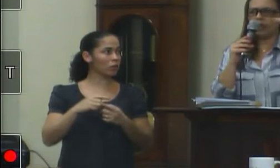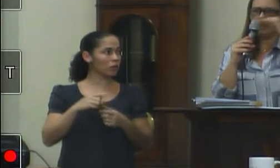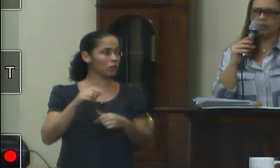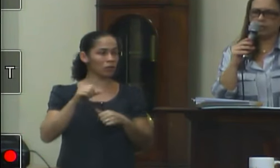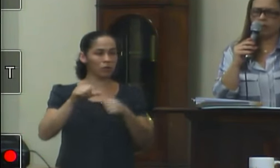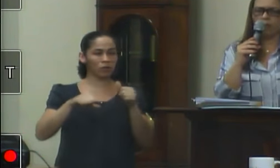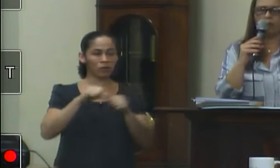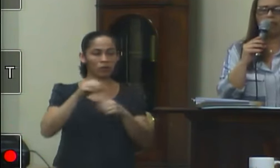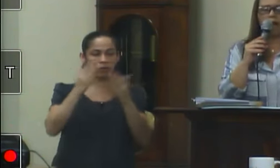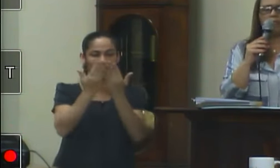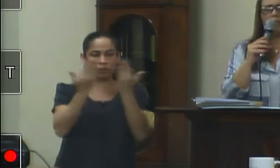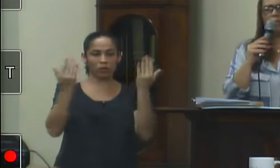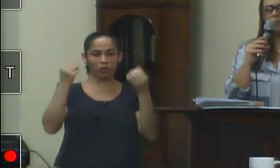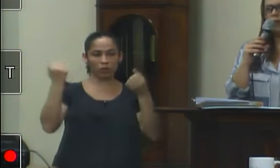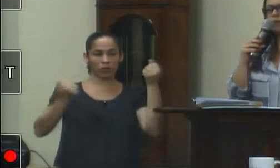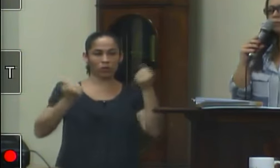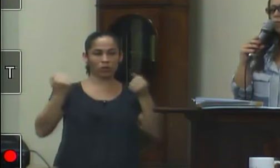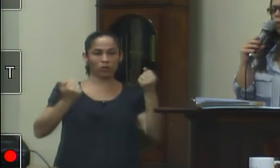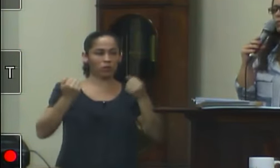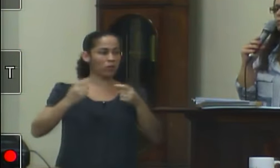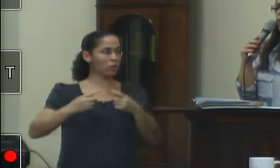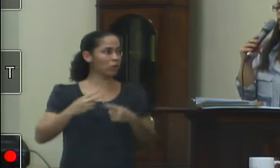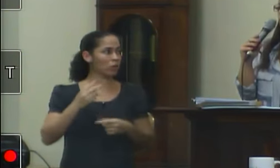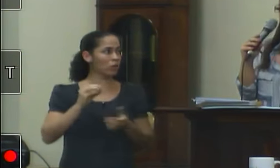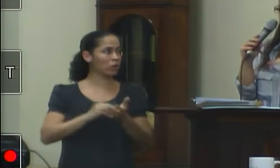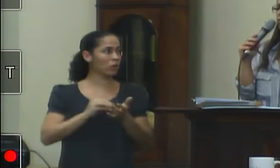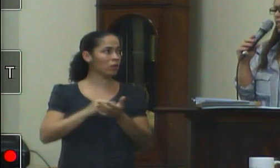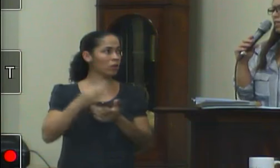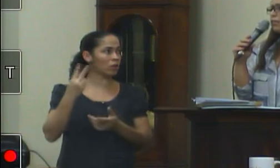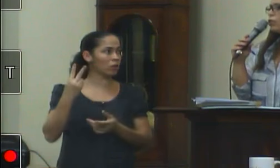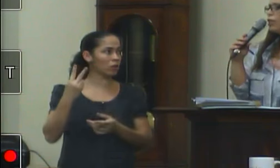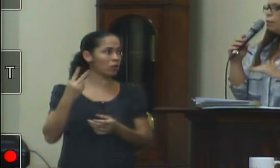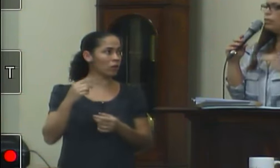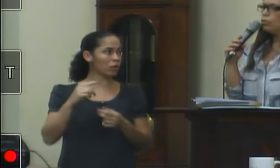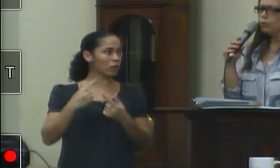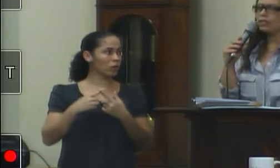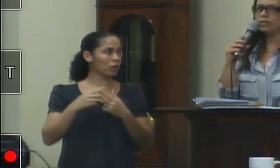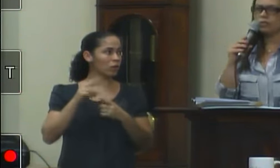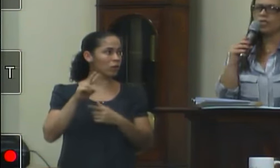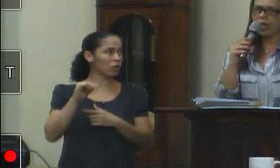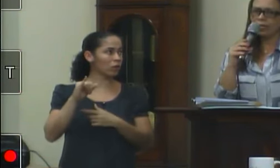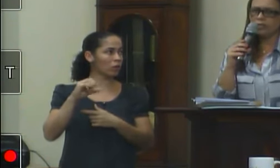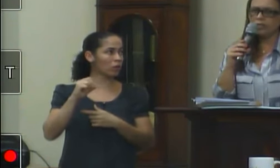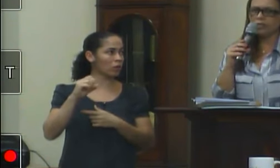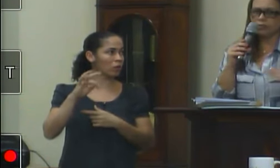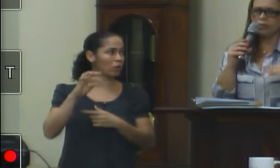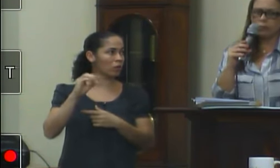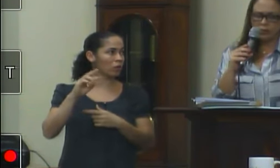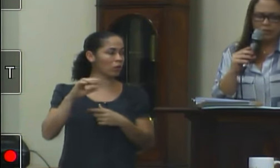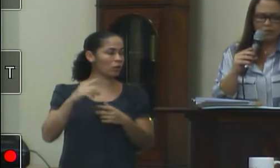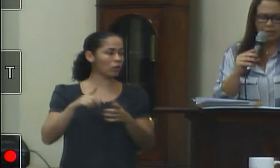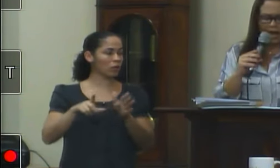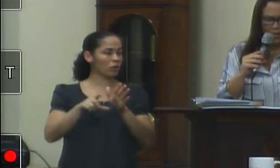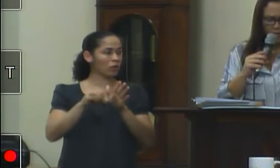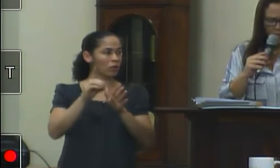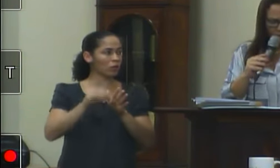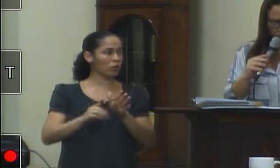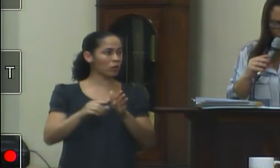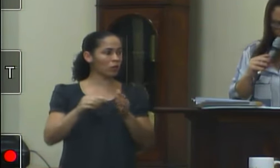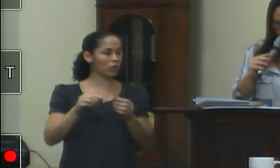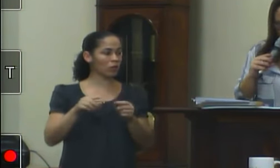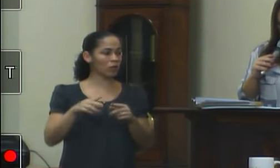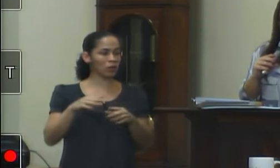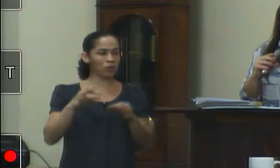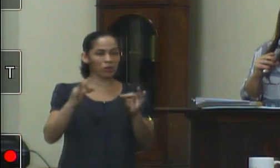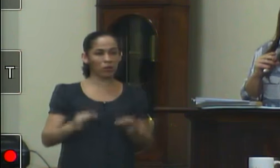trocamos para-brisa de alguns carros também, ainda faltam dois, para que se faça a vistoria, para a documentação chegar em dia, que nós não podemos andar